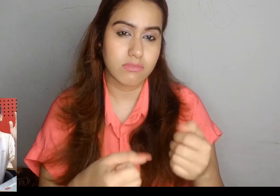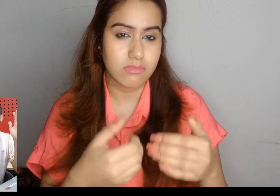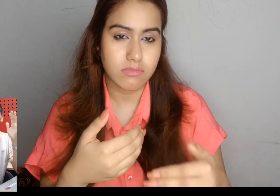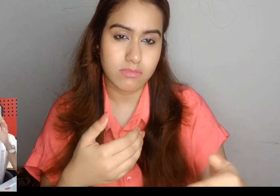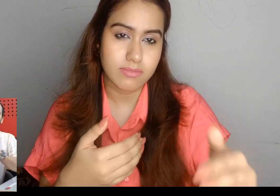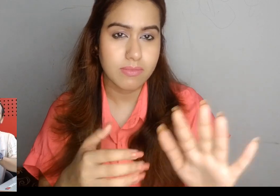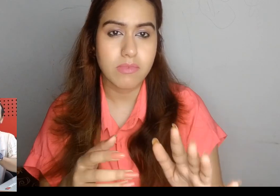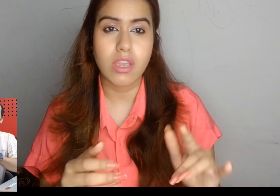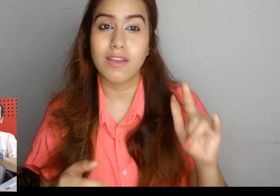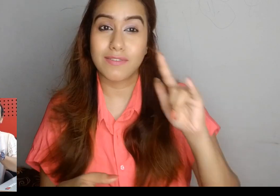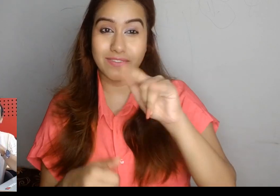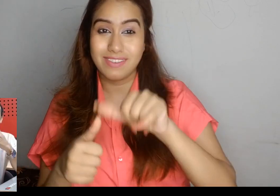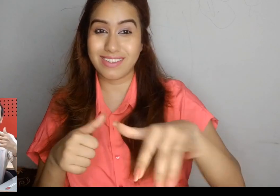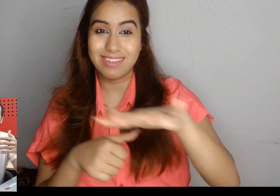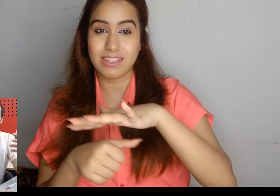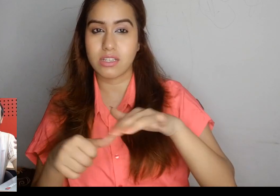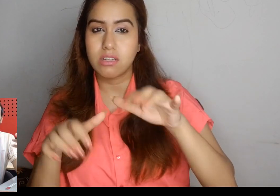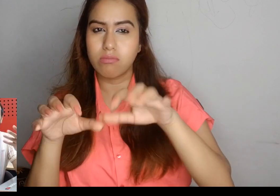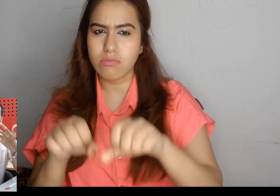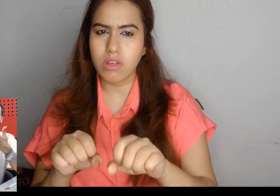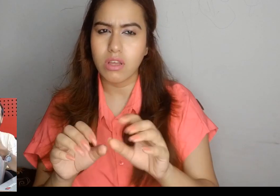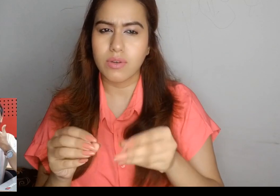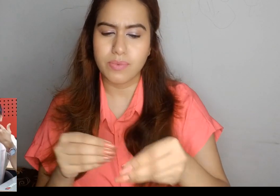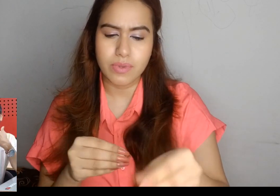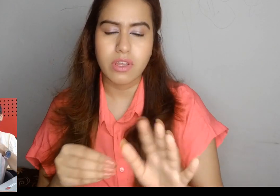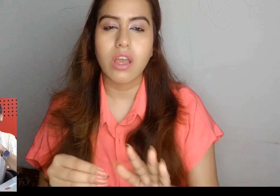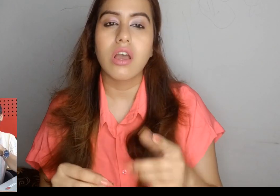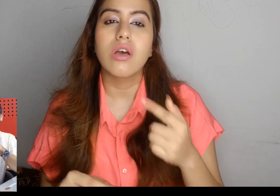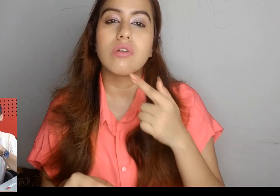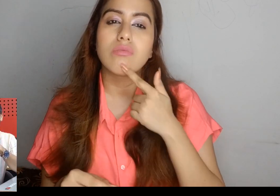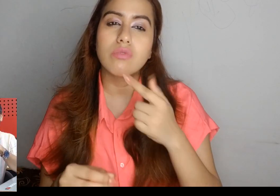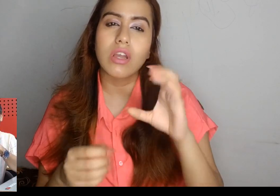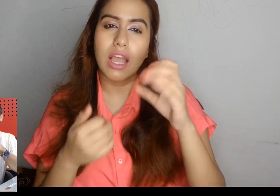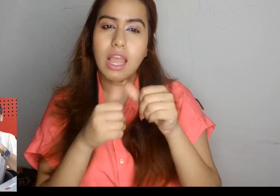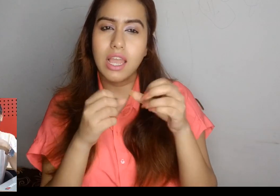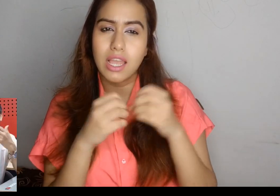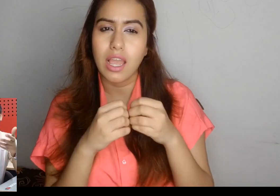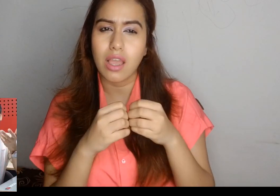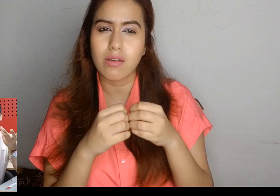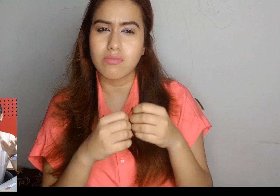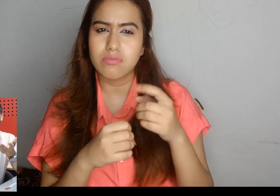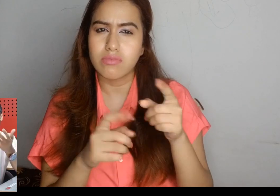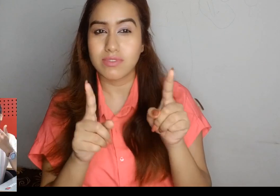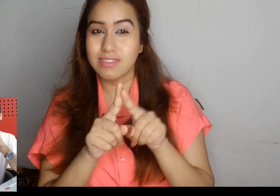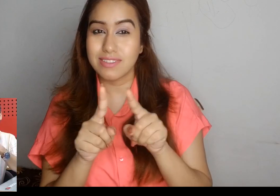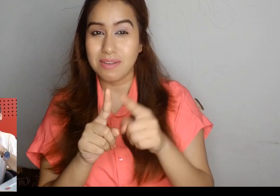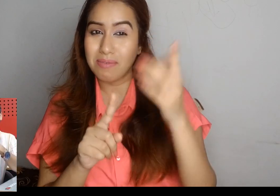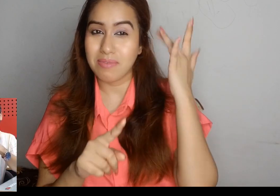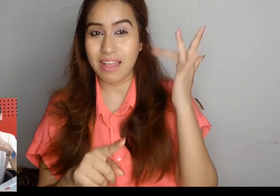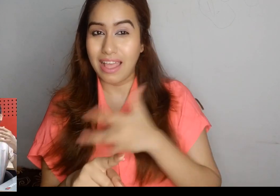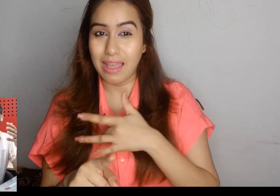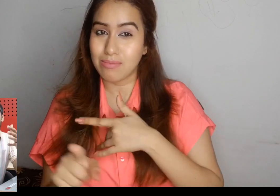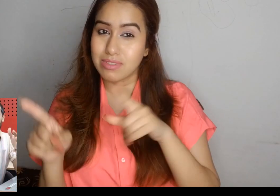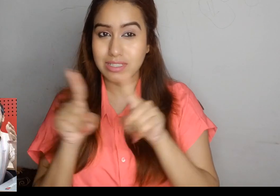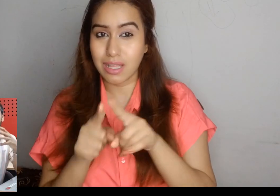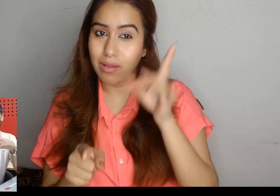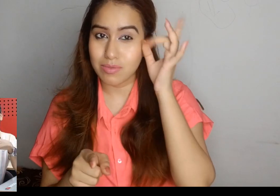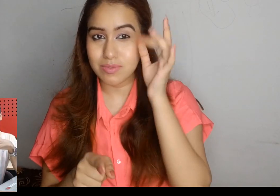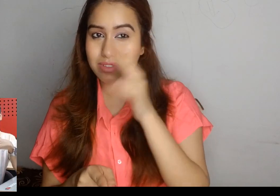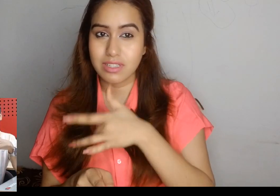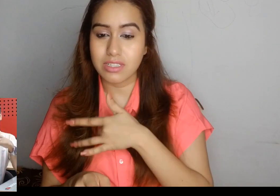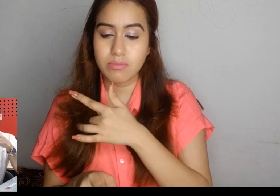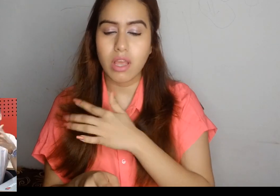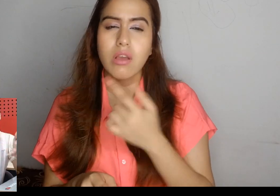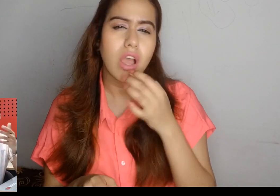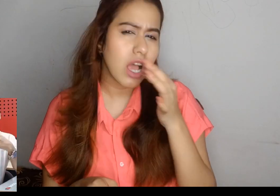अपनी गाड़ी चला दी। एयरपोर्ट की तरफ पहुंचने वाले थे। जो पीछे बैठे थे भाई साहब, जो सड़कों से बड़े गुस्से में रहते थे, सड़क पर लोगों से बड़े